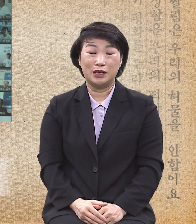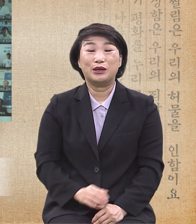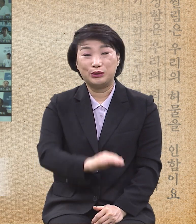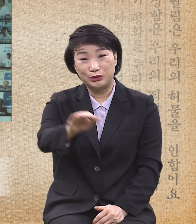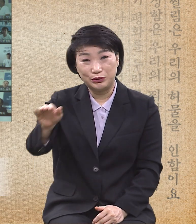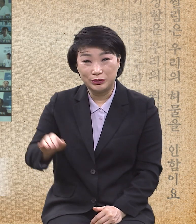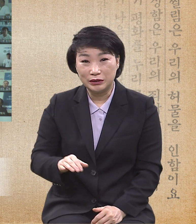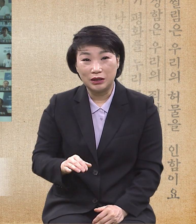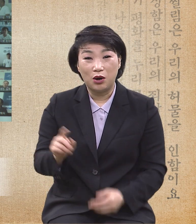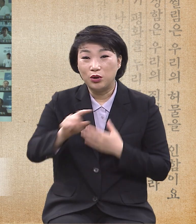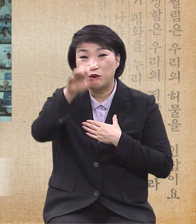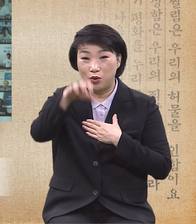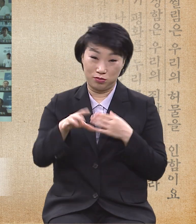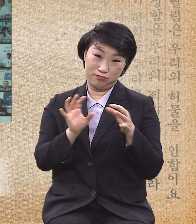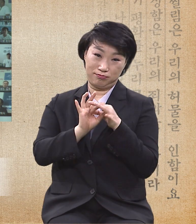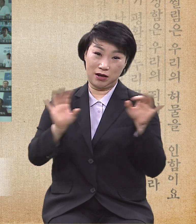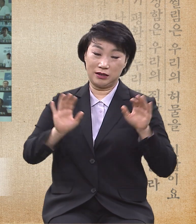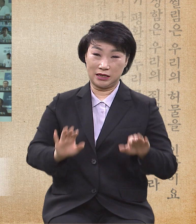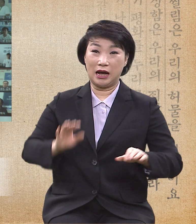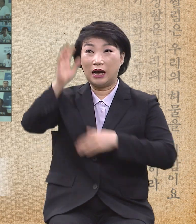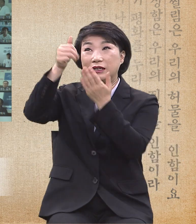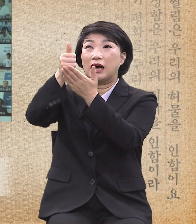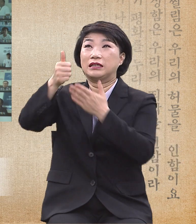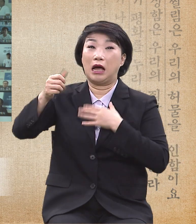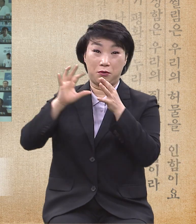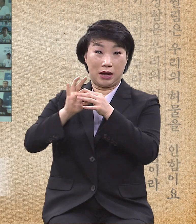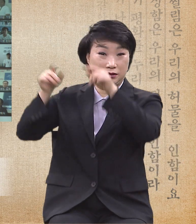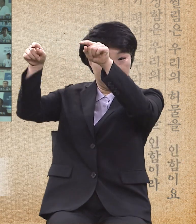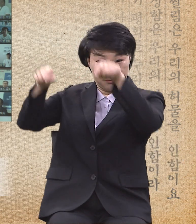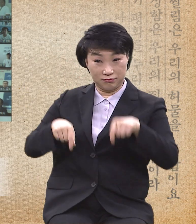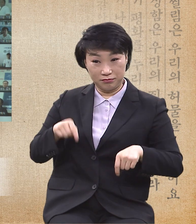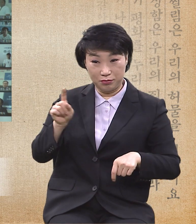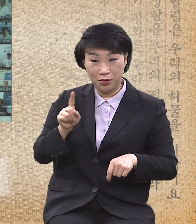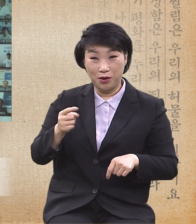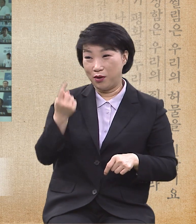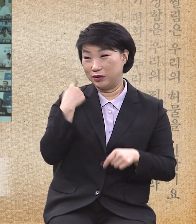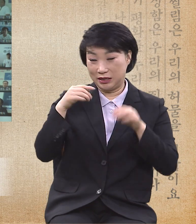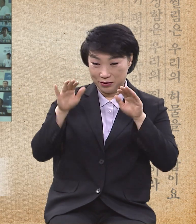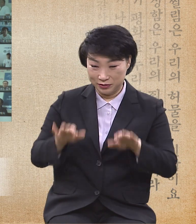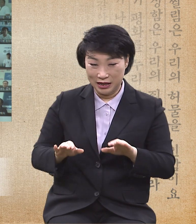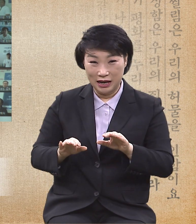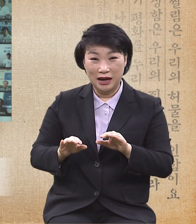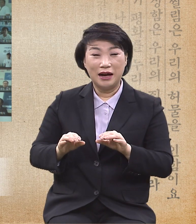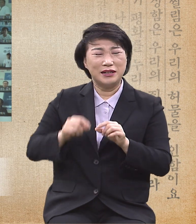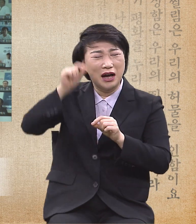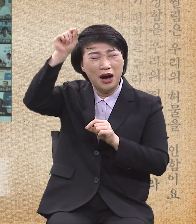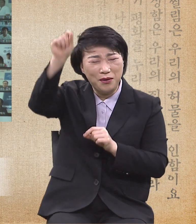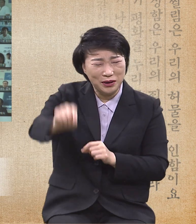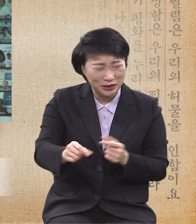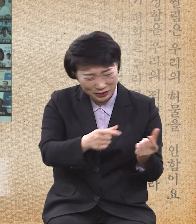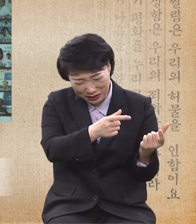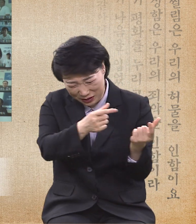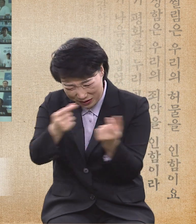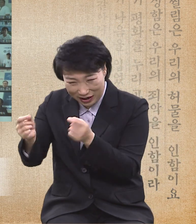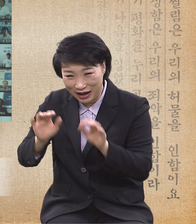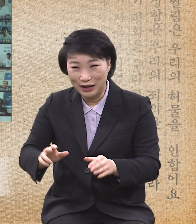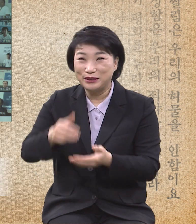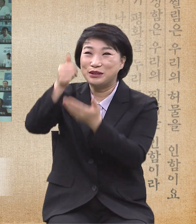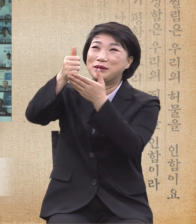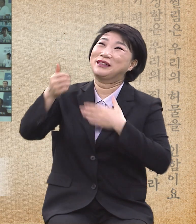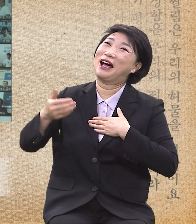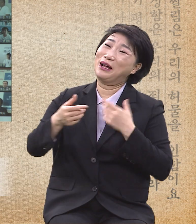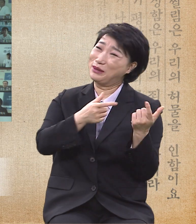우리는 어디가 있어도 하나님과 나와 관계는 어제나 오늘의 영원토록 주가